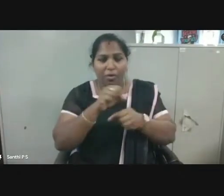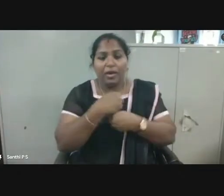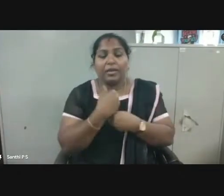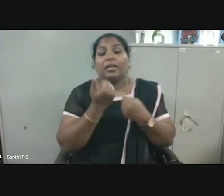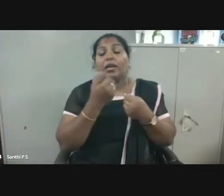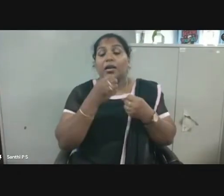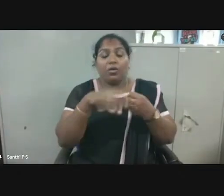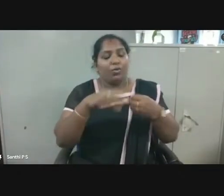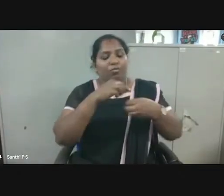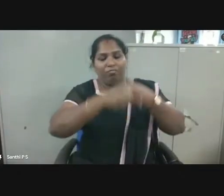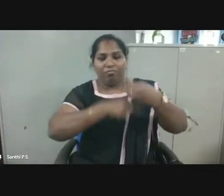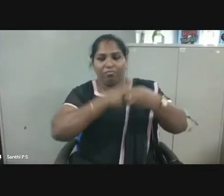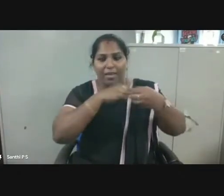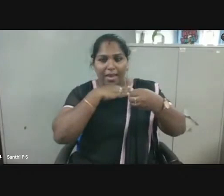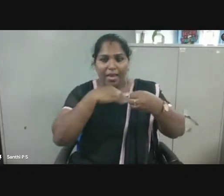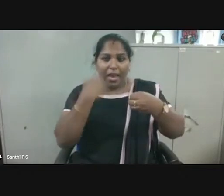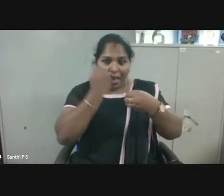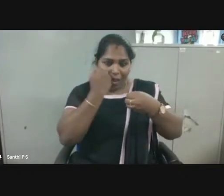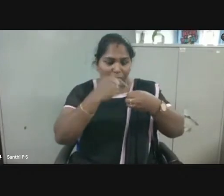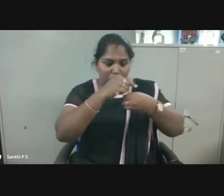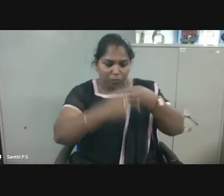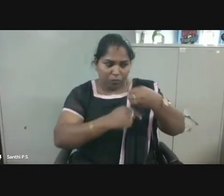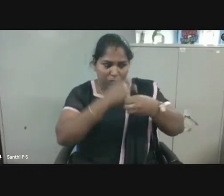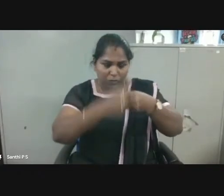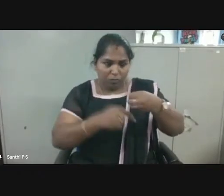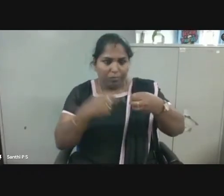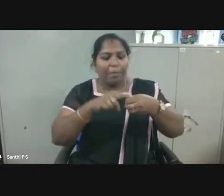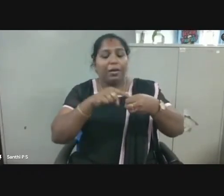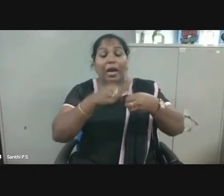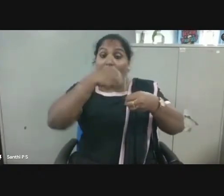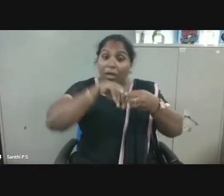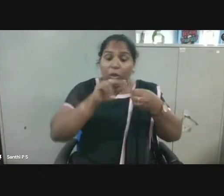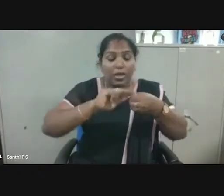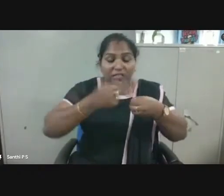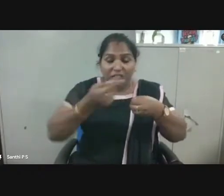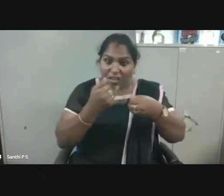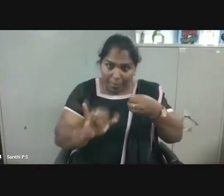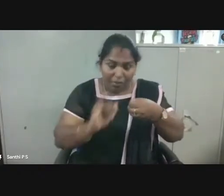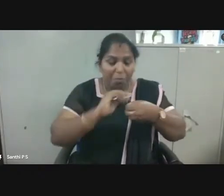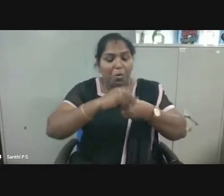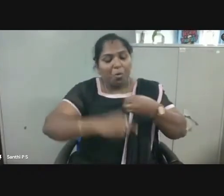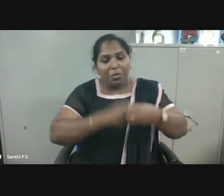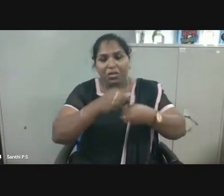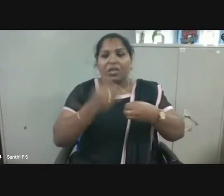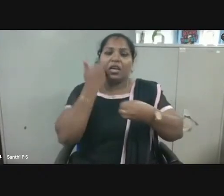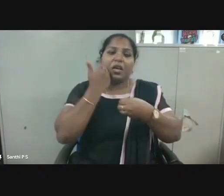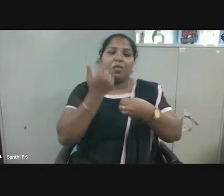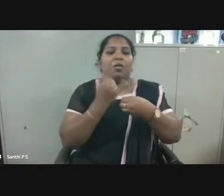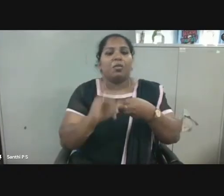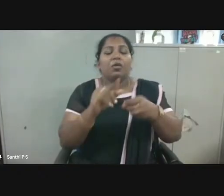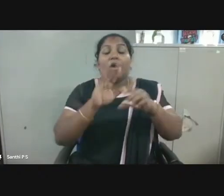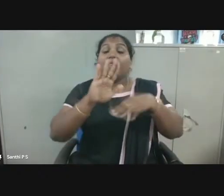ഡിസ്ട്രോഫിൻ പ്രോട്ടീൻ. ഈ ഡിസ്ട്രോഫിൻ പ്രോട്ടീൻ കേട് വരുമ്പോൾ ആ നമ്മൾ ഈ കണ്ട ട്യൂബ് പോലുള്ള ആ സ്ട്രക്ചർ ഡാമേജ്